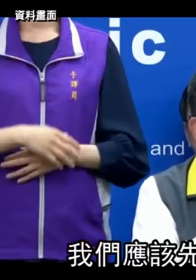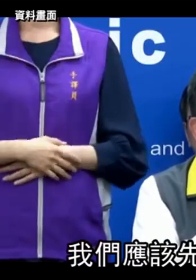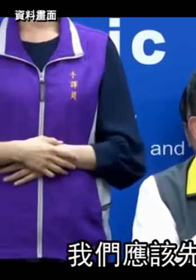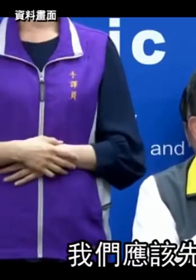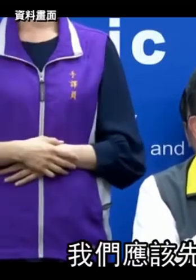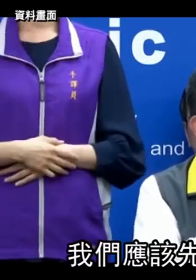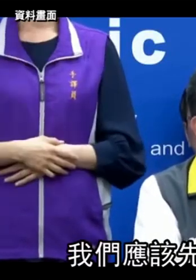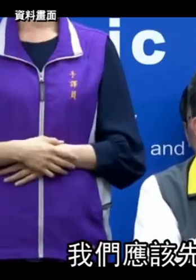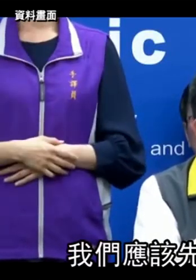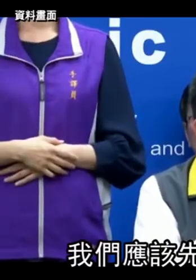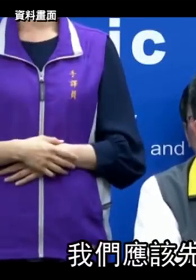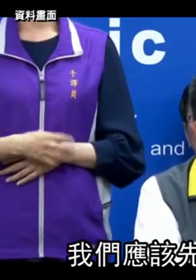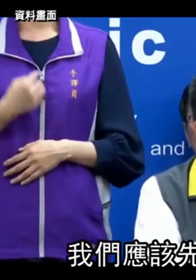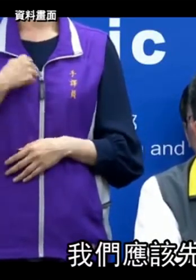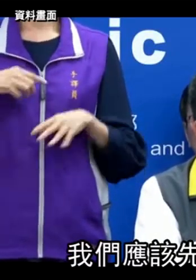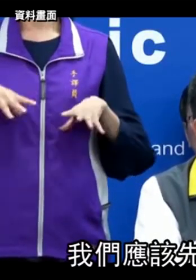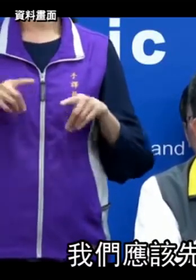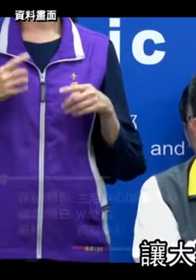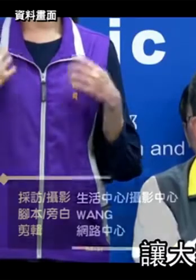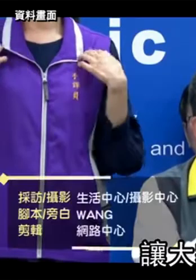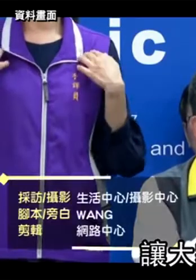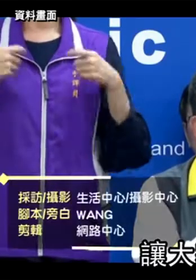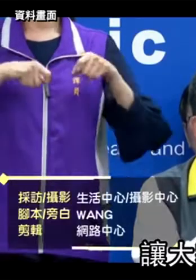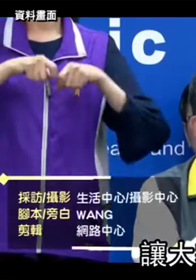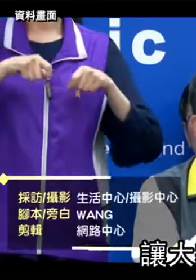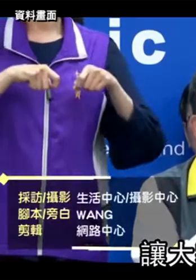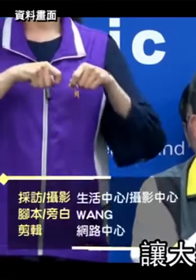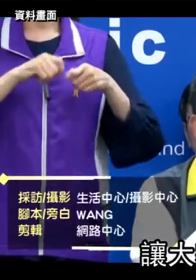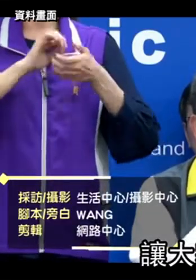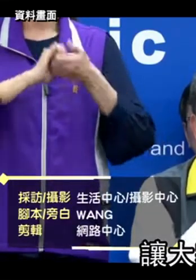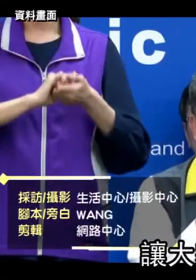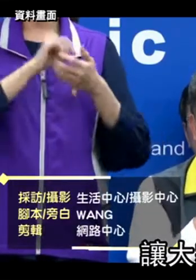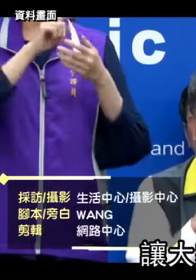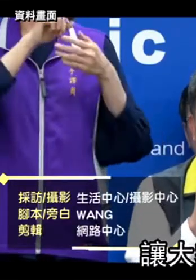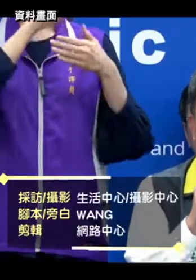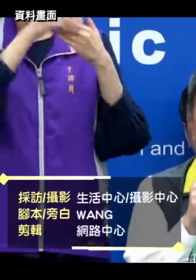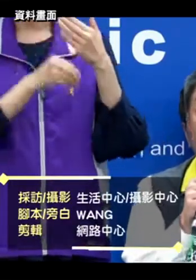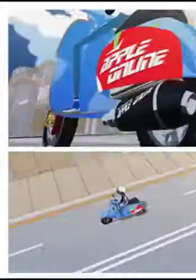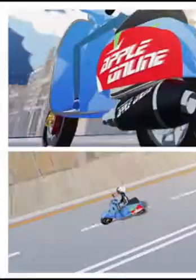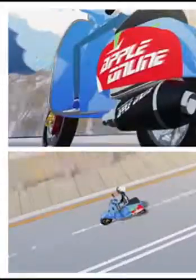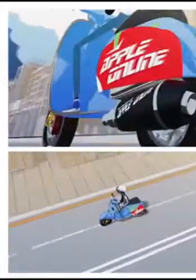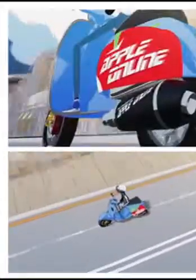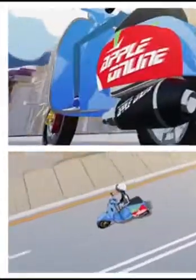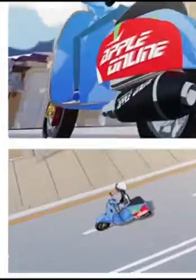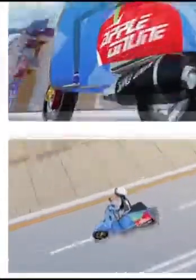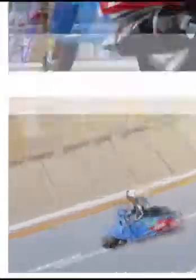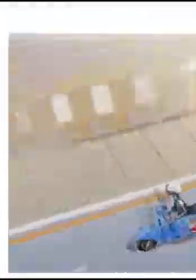会先，我们应该要先订定一些相关的准则，让大家有所依循了。